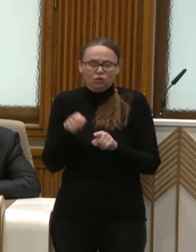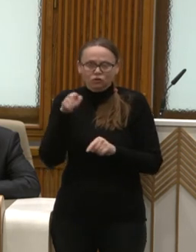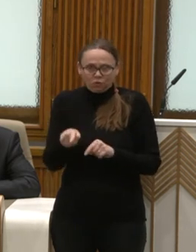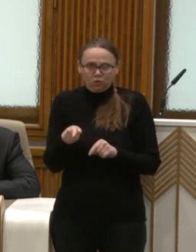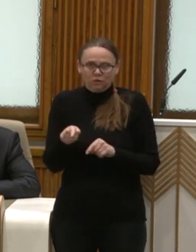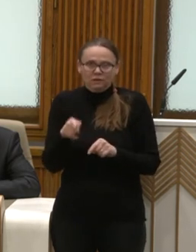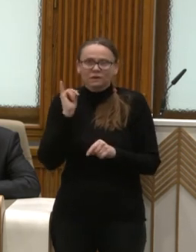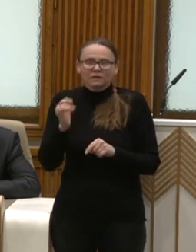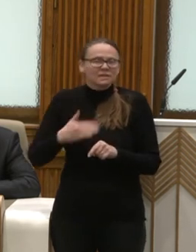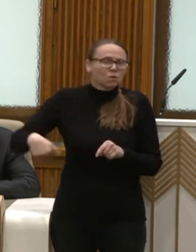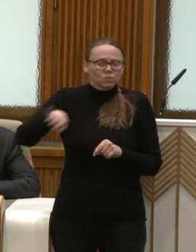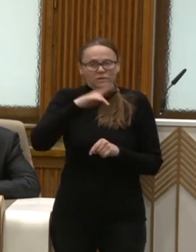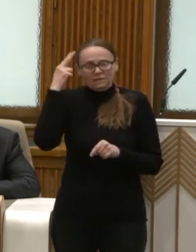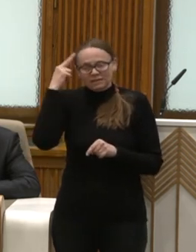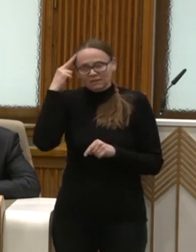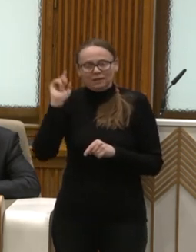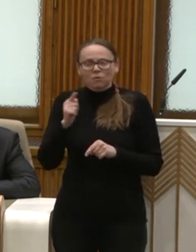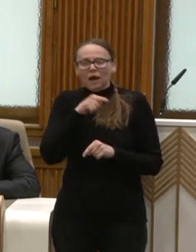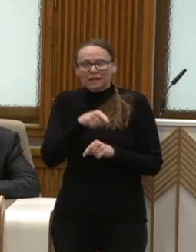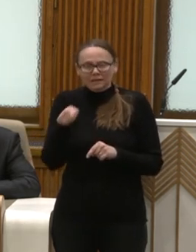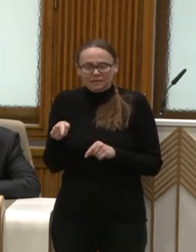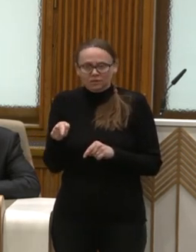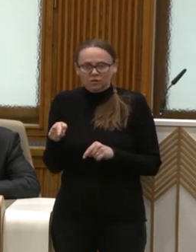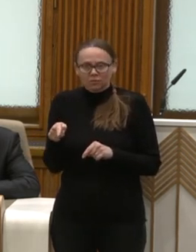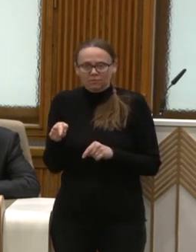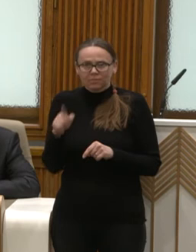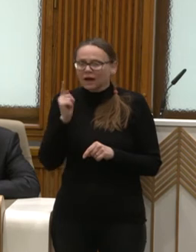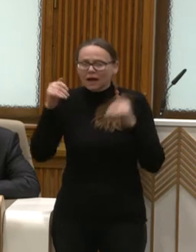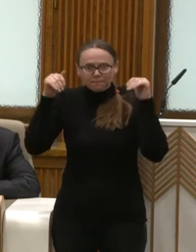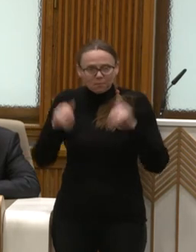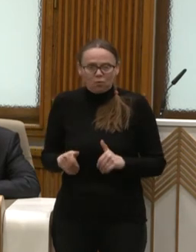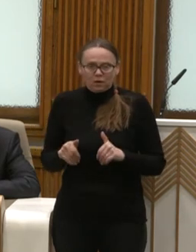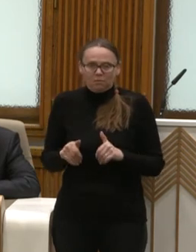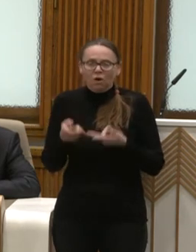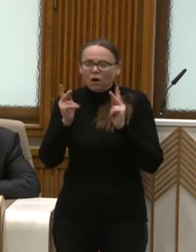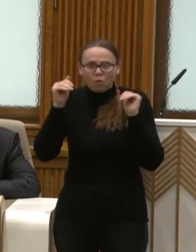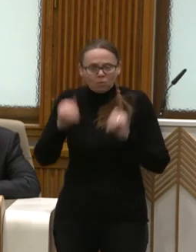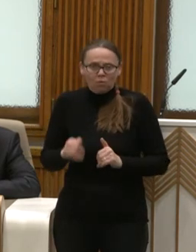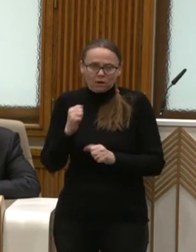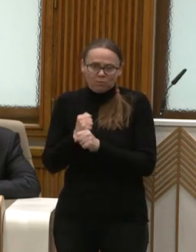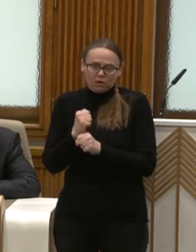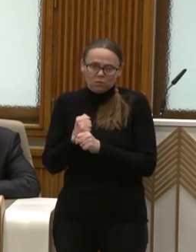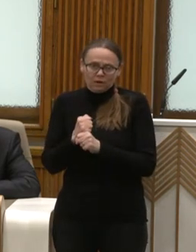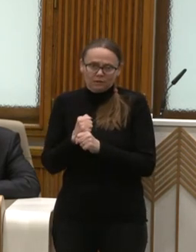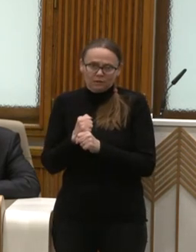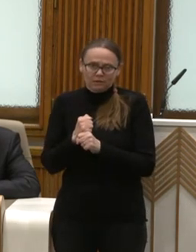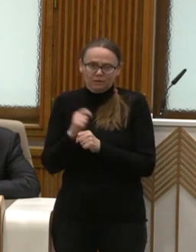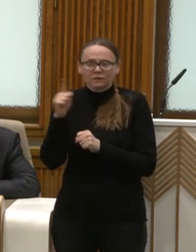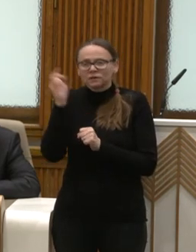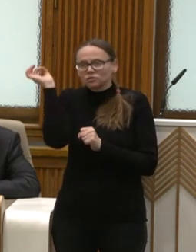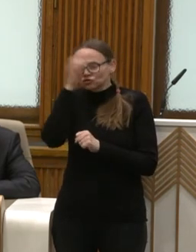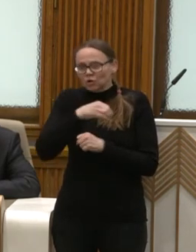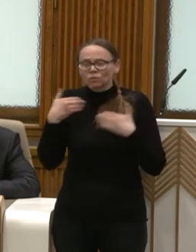da se vsi zavedamo, kaj je tisto, kar moramo, kako moramo ravnati in